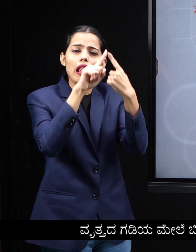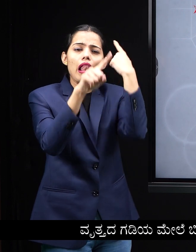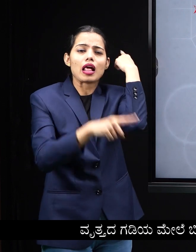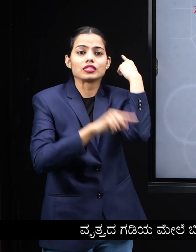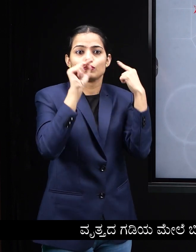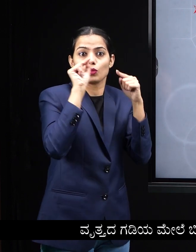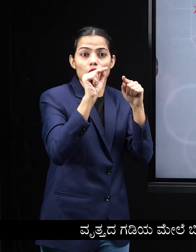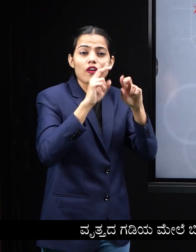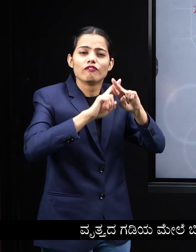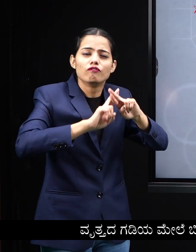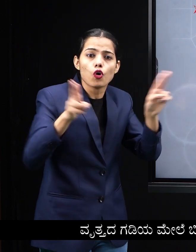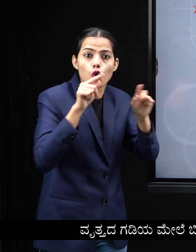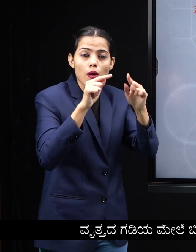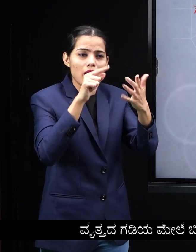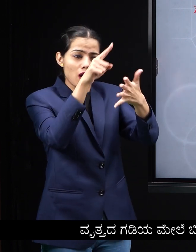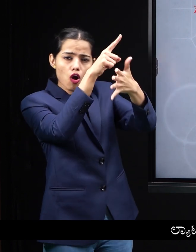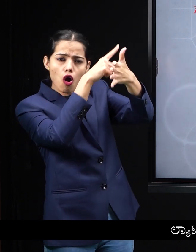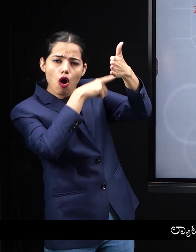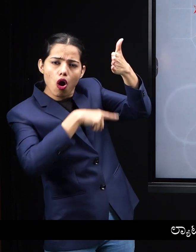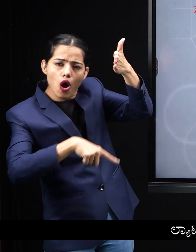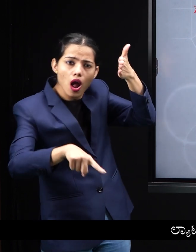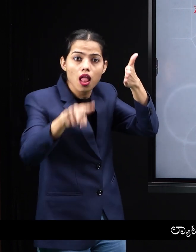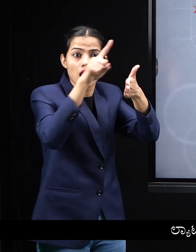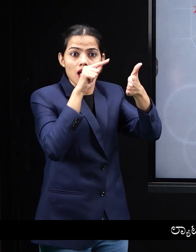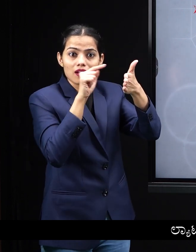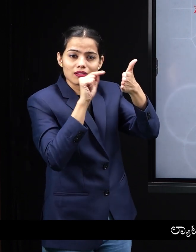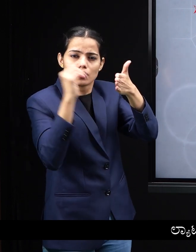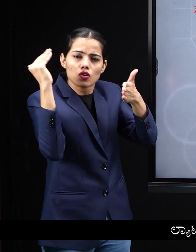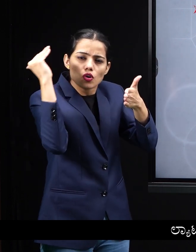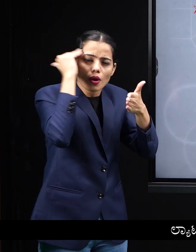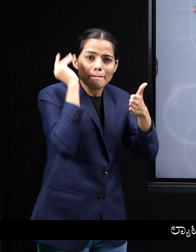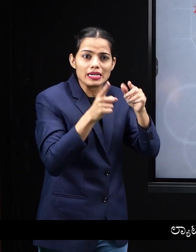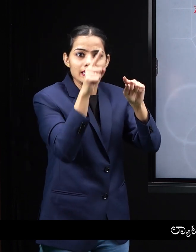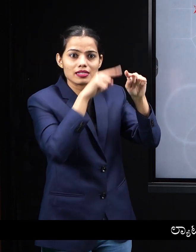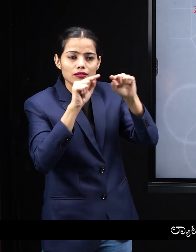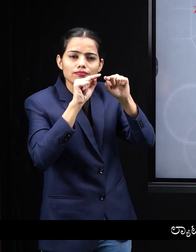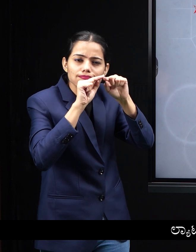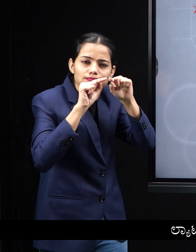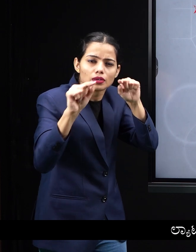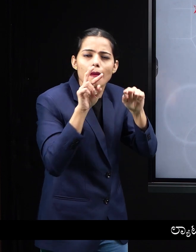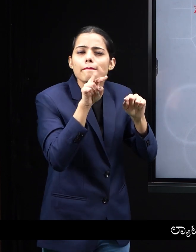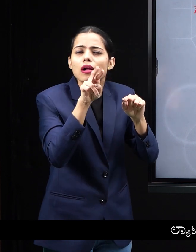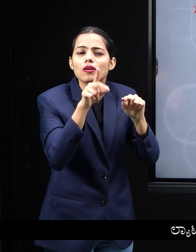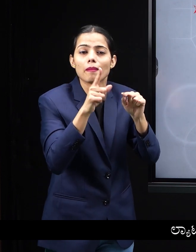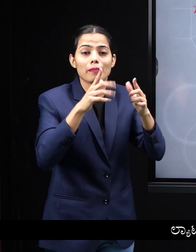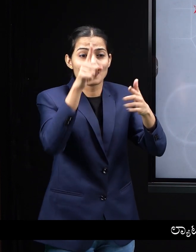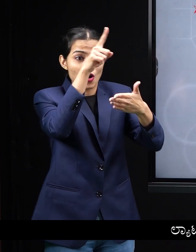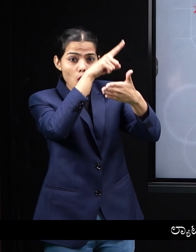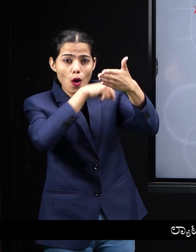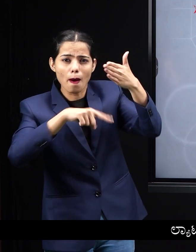ಬಿಂದುಗಳನ್ನು ಹೊಂದಿರುವ ಯಾವುದೇ ನೇರ ರೇಖೆಯ ವಿಭಾಗವನ್ನು ಸ್ವರಮೇಳ ಎಂದು ಕರೆಯಲಾಗುತ್ತದೆ. ಲ್ಯಾಟಿನ್ ಭಾಷೆಯಲ್ಲಿ